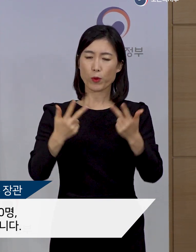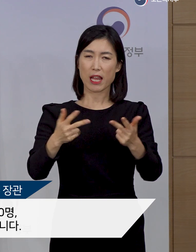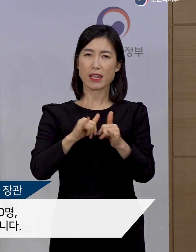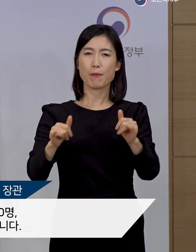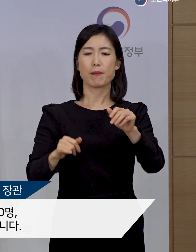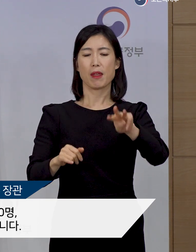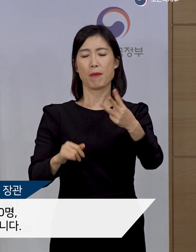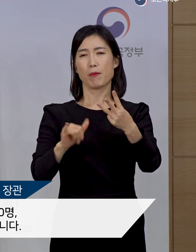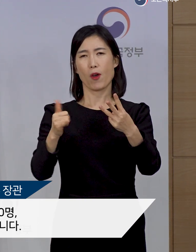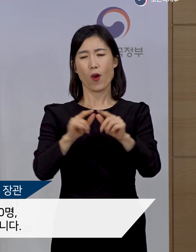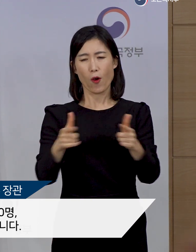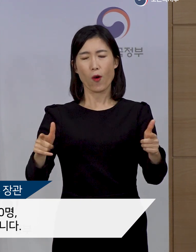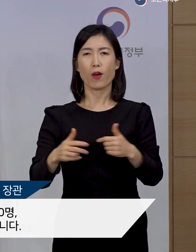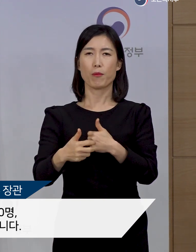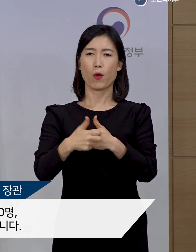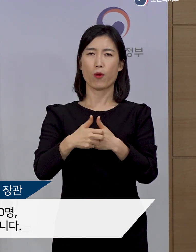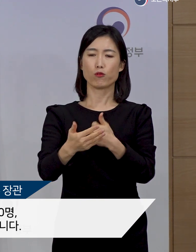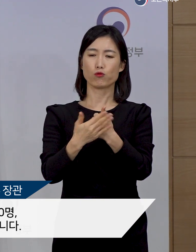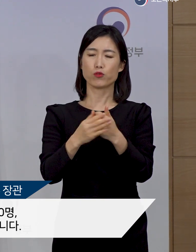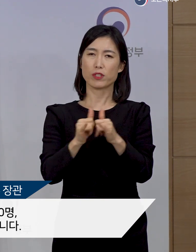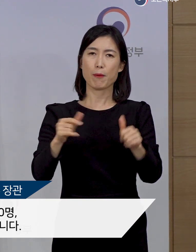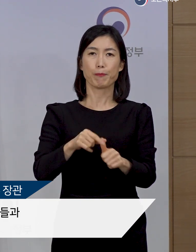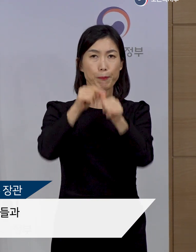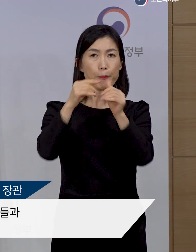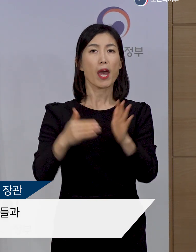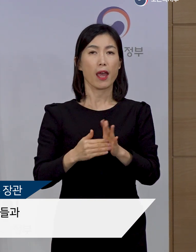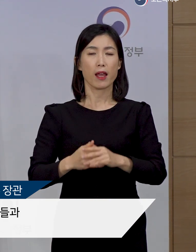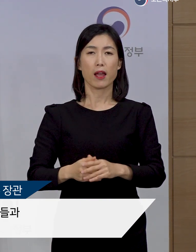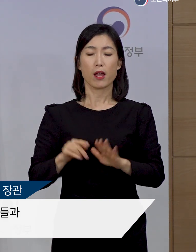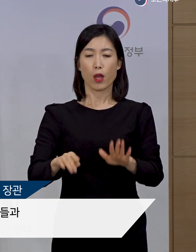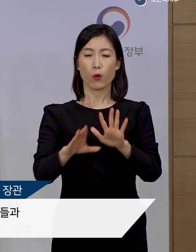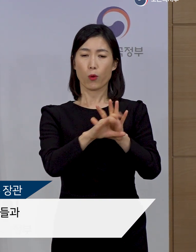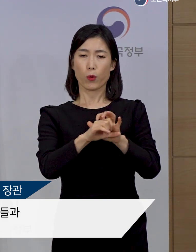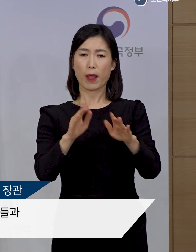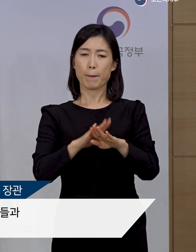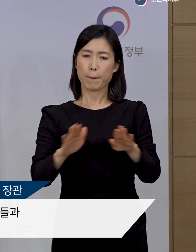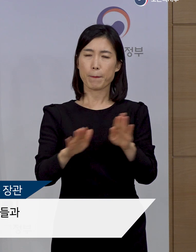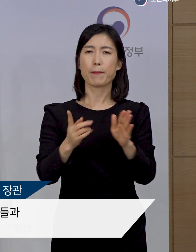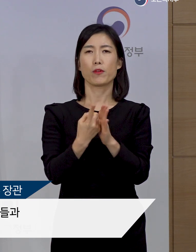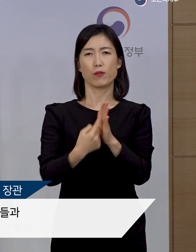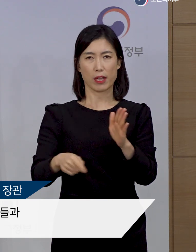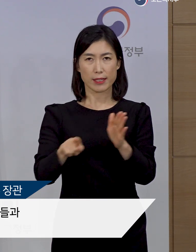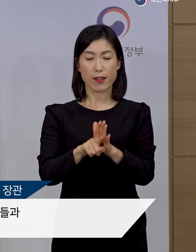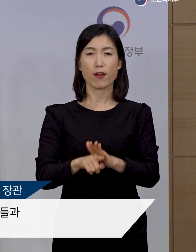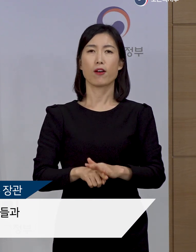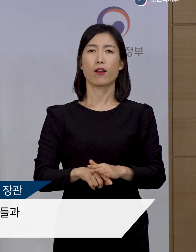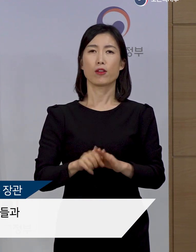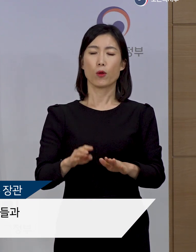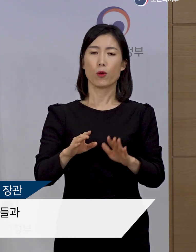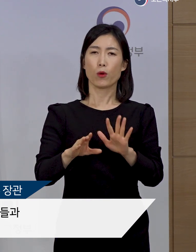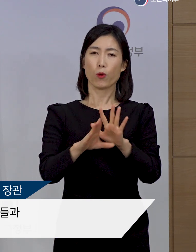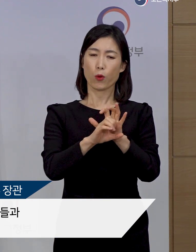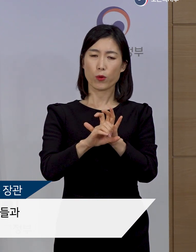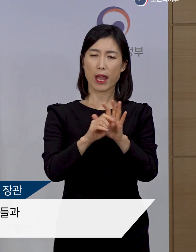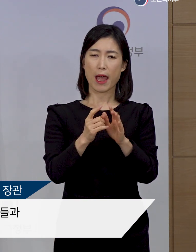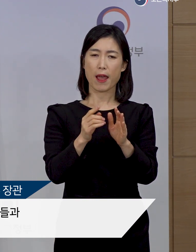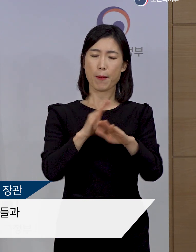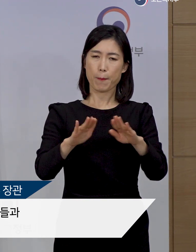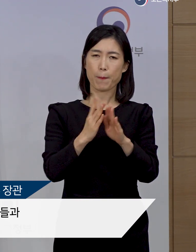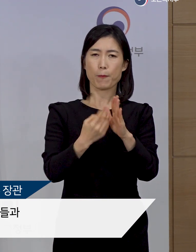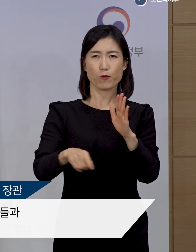코로나19 환자 진료에 필요한 의료인력 확보와 지원도 확대할 것입니다. 공중보건의, 군의관